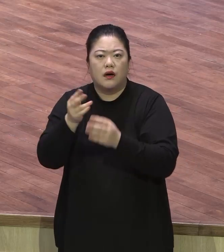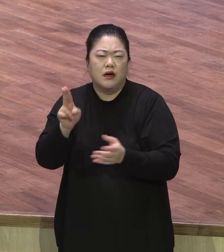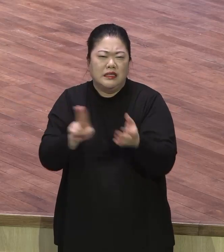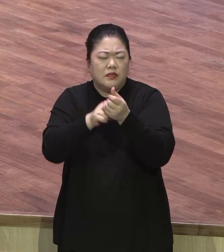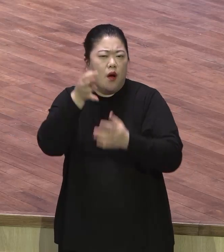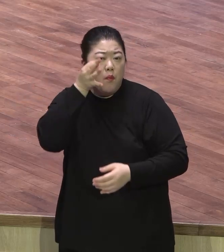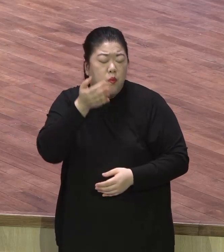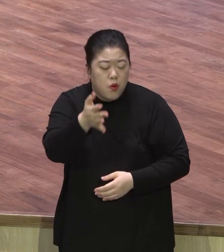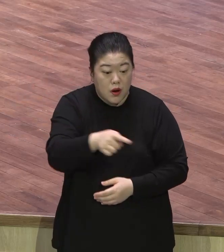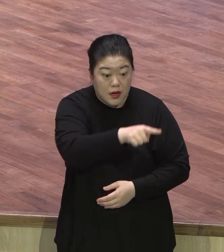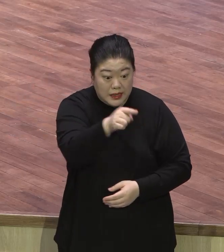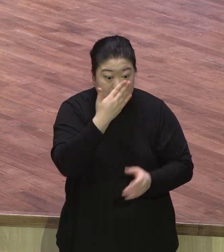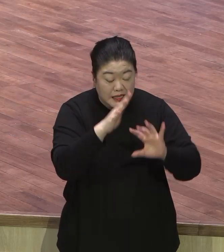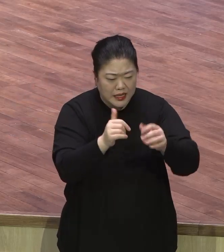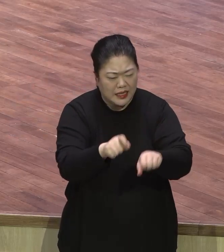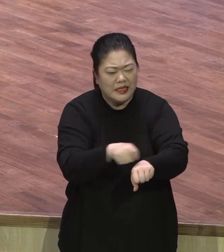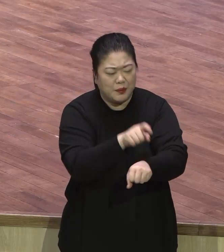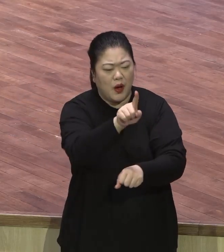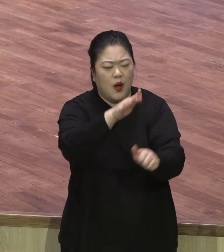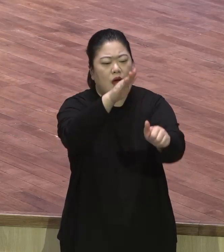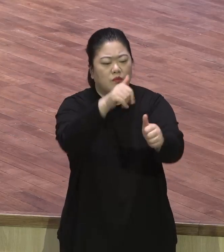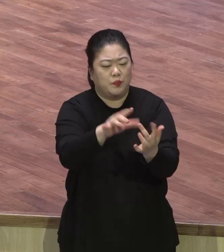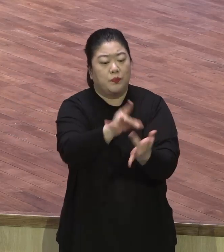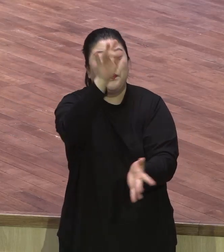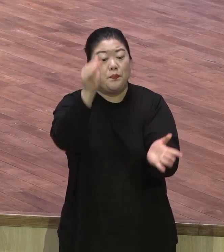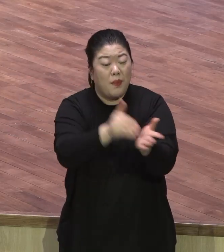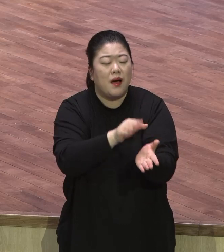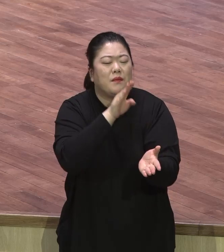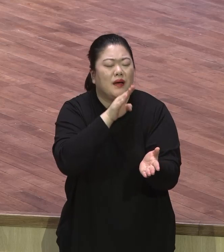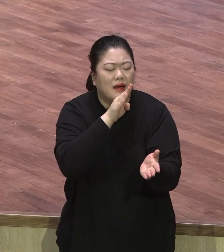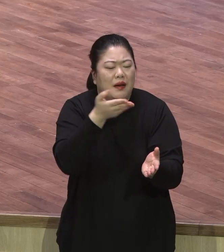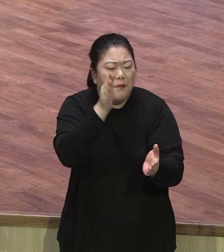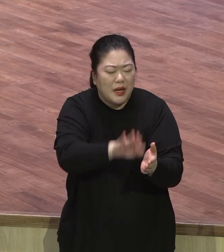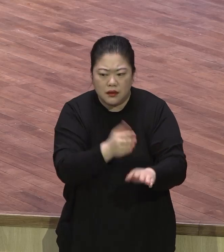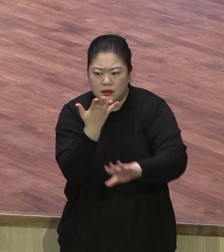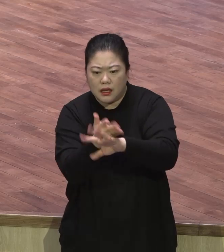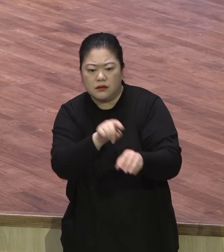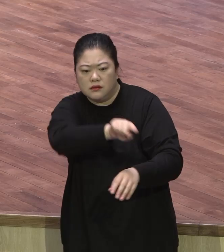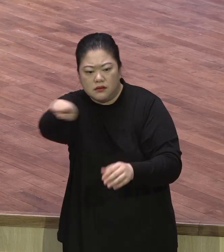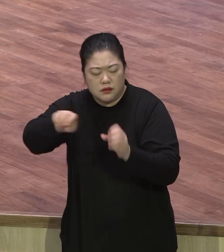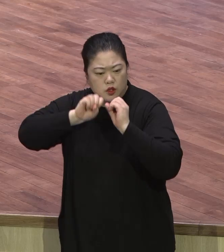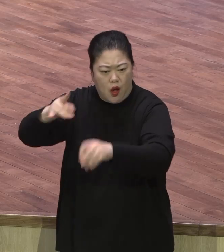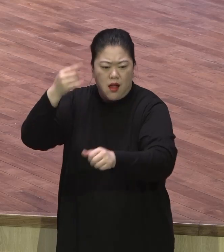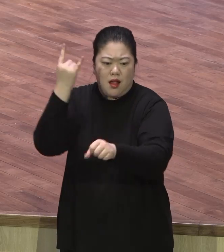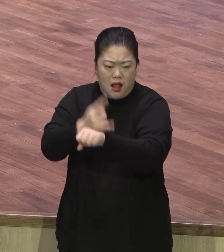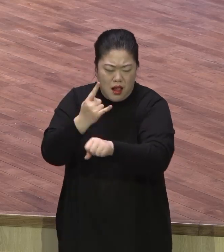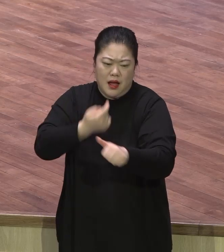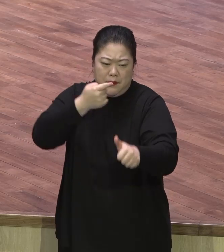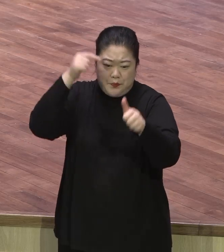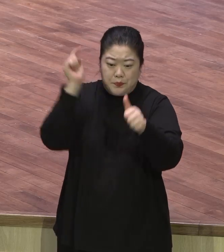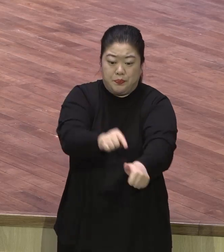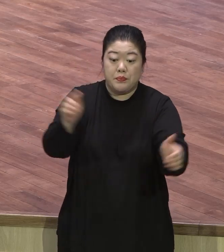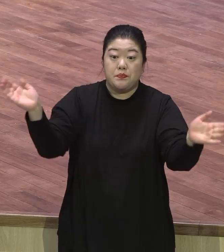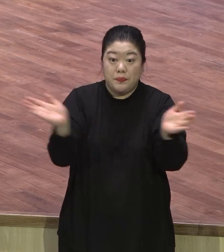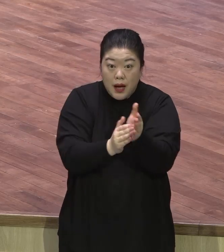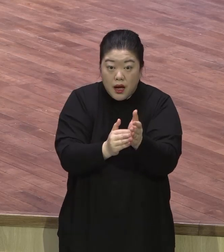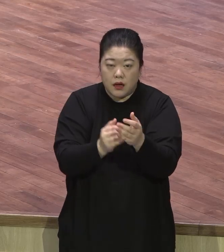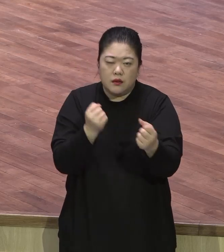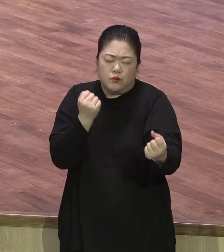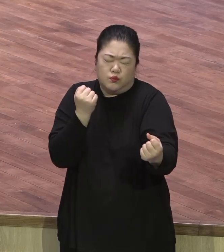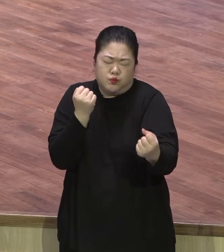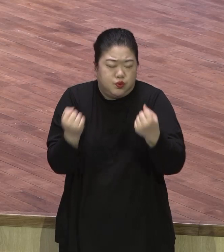사실을 전세계 증거해라 그런데 뭐요 이스라엘 백성들은 그 살려준 하나님의 이 말씀을